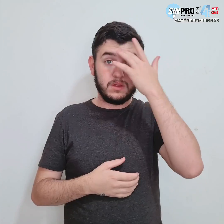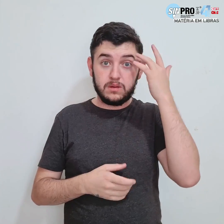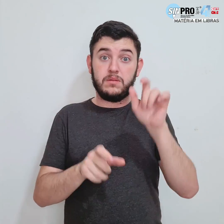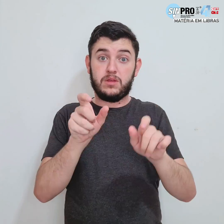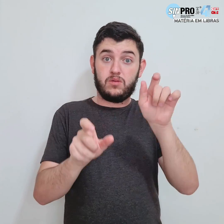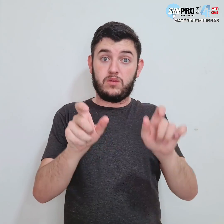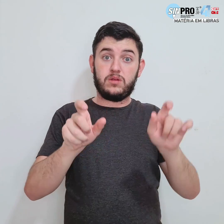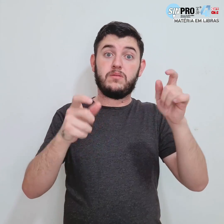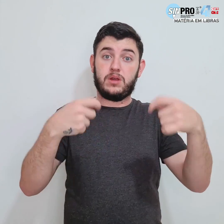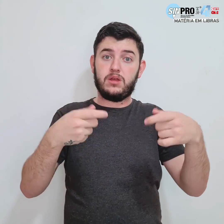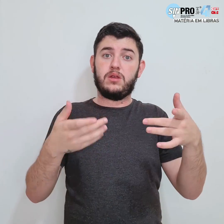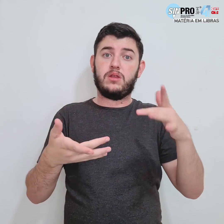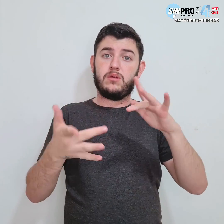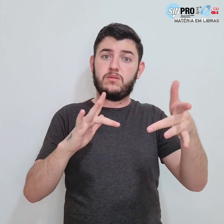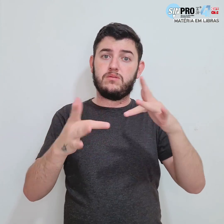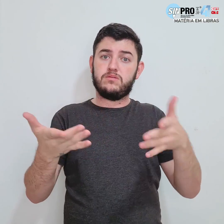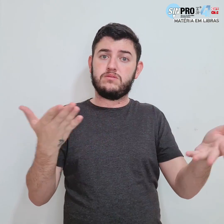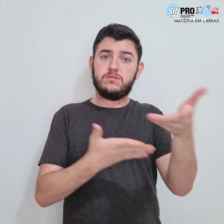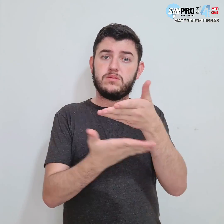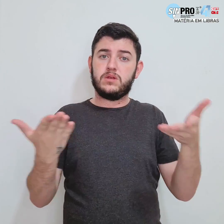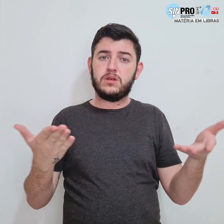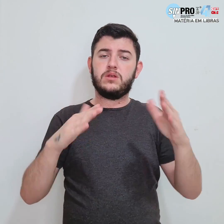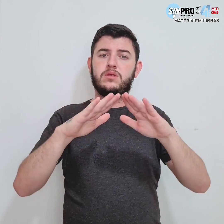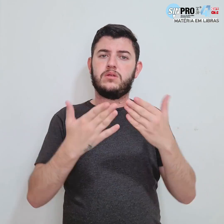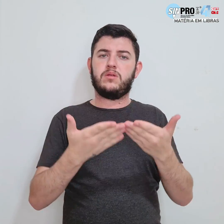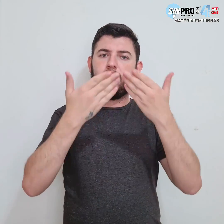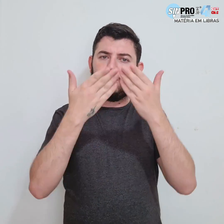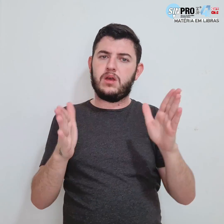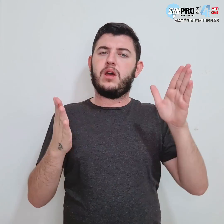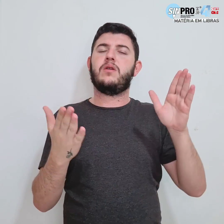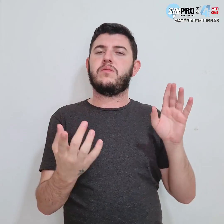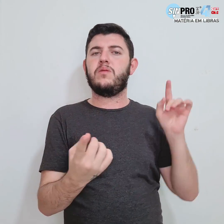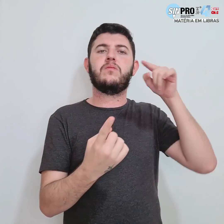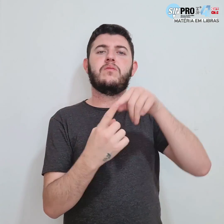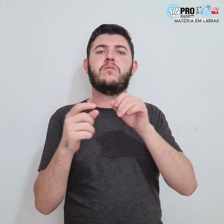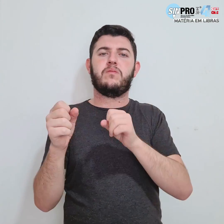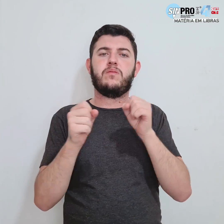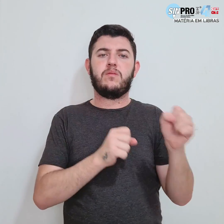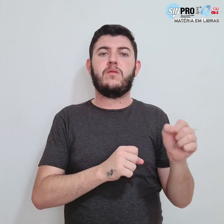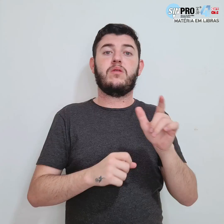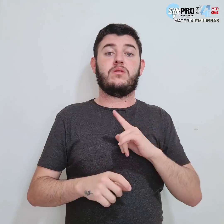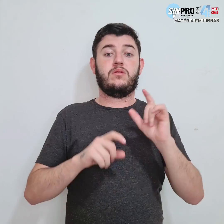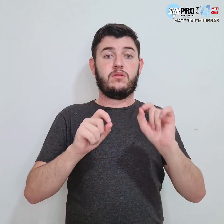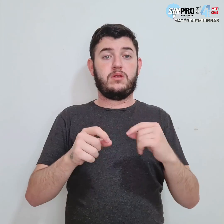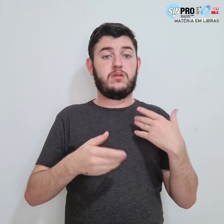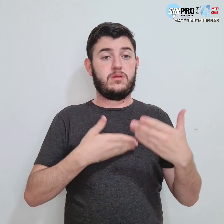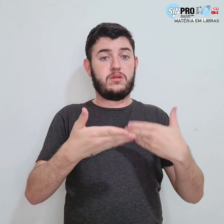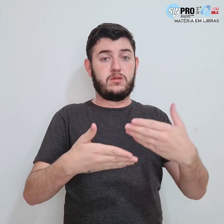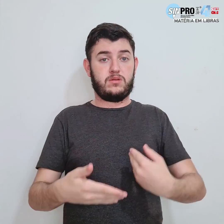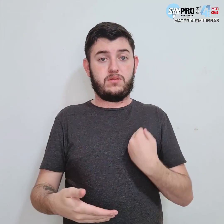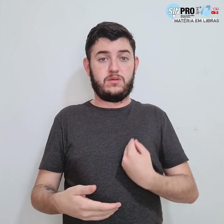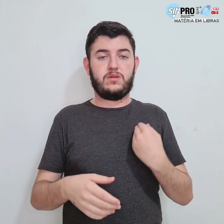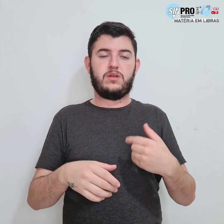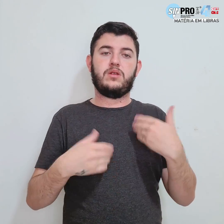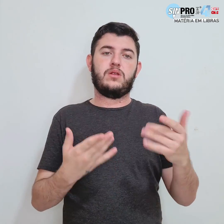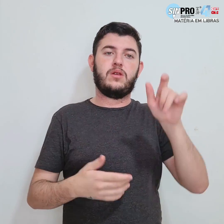pessoas precisam de socialização. A escola abre as portas para novas trajetórias de vida. Luciane